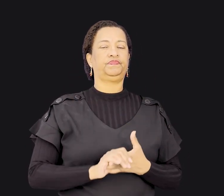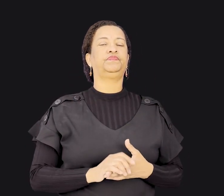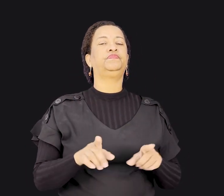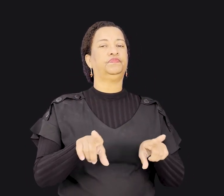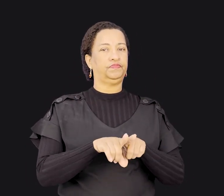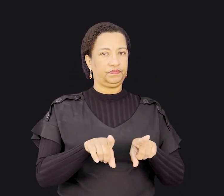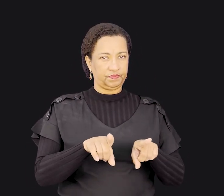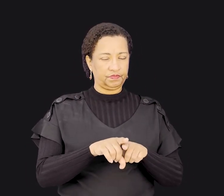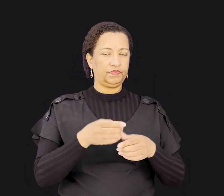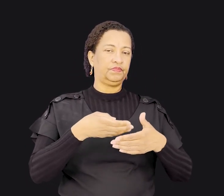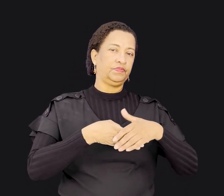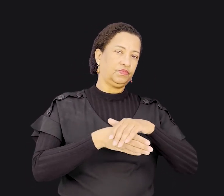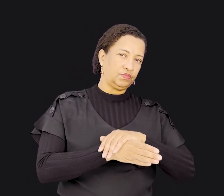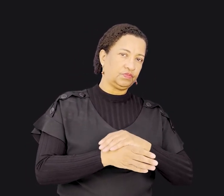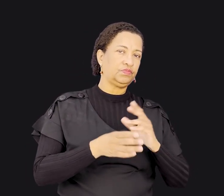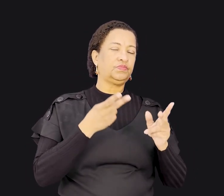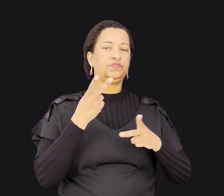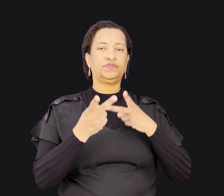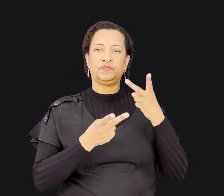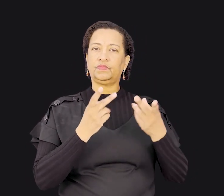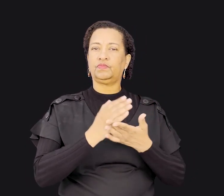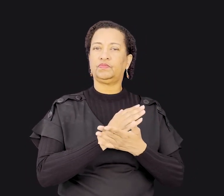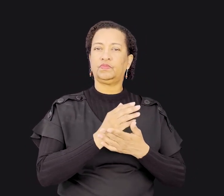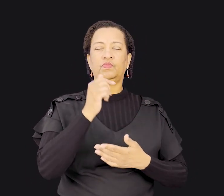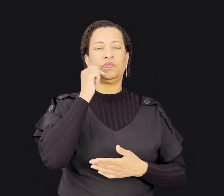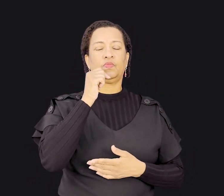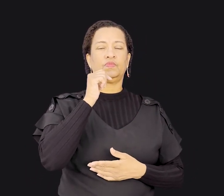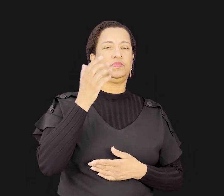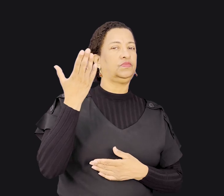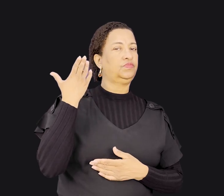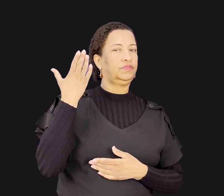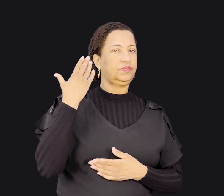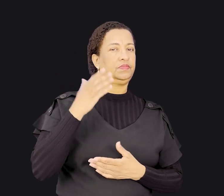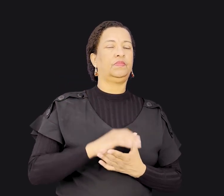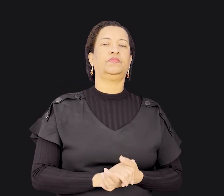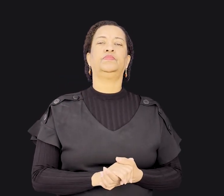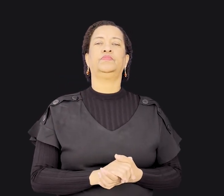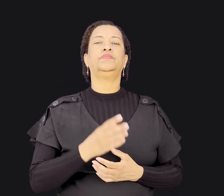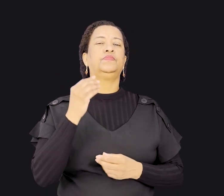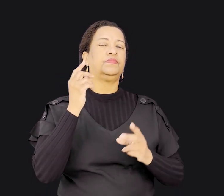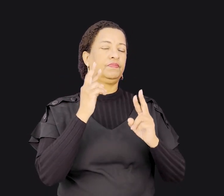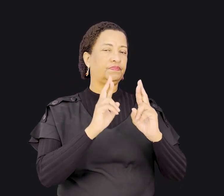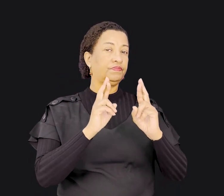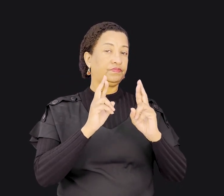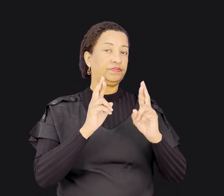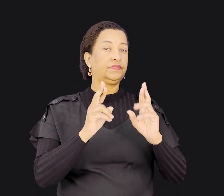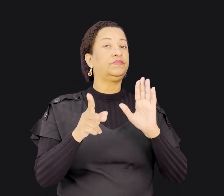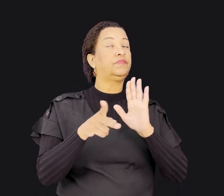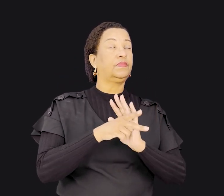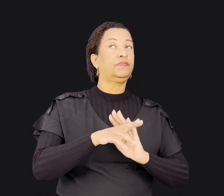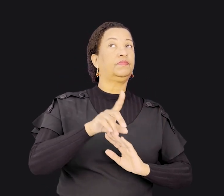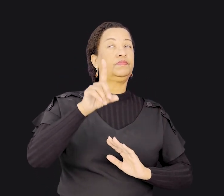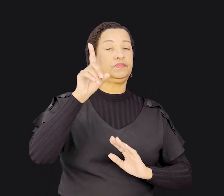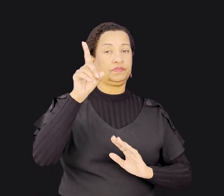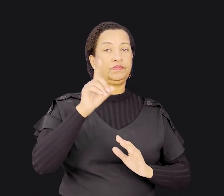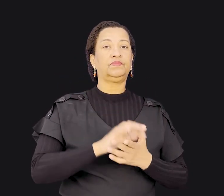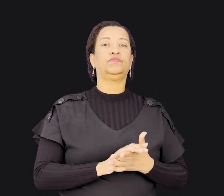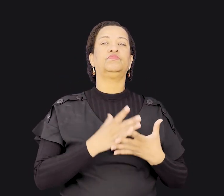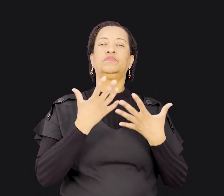que também costumavam adornar-se as santas mulheres do passado, que colocavam sua esperança em Deus. Elas se sujeitavam